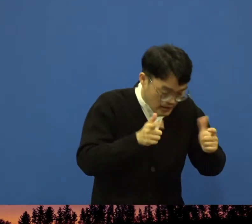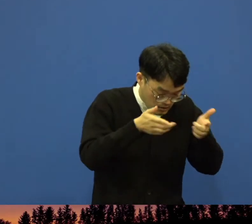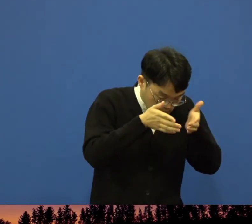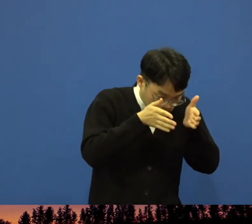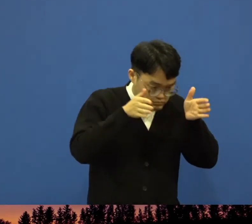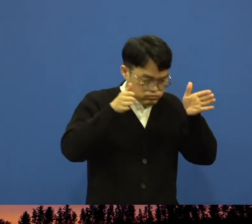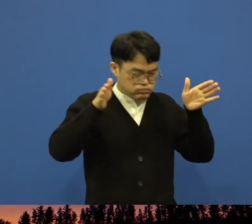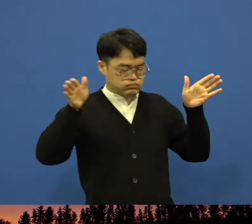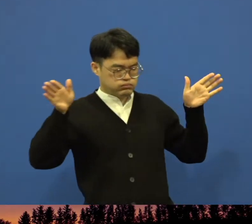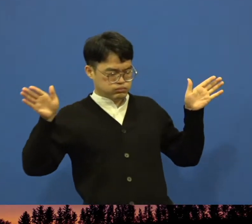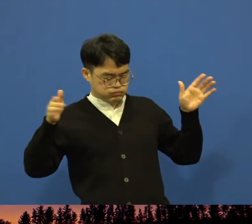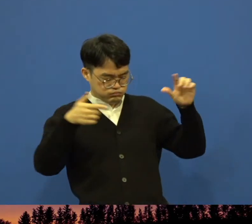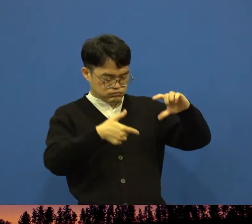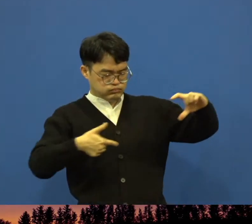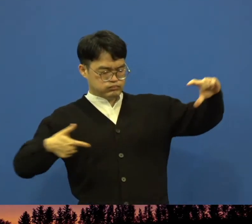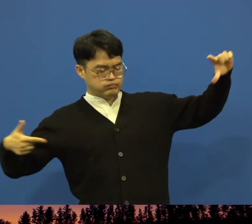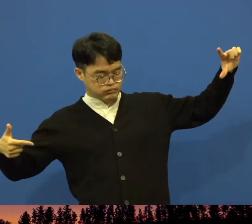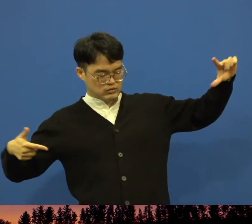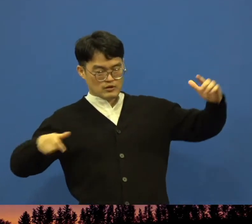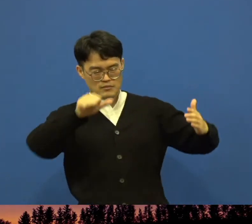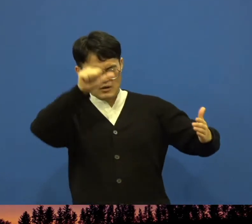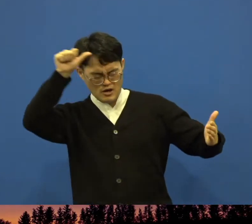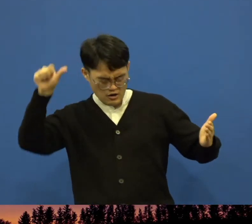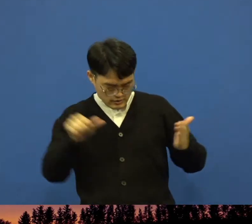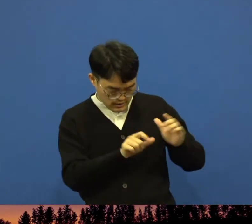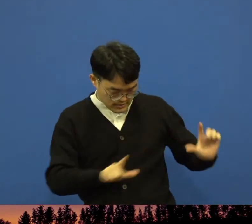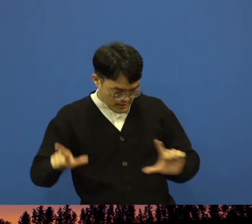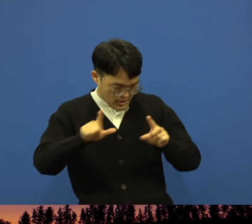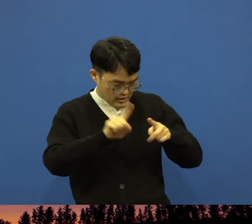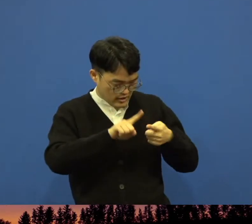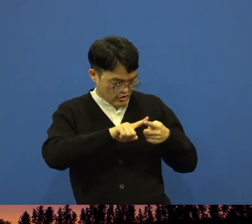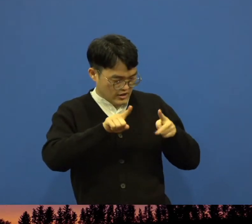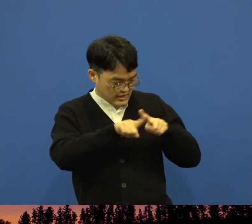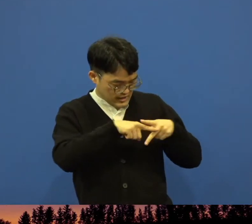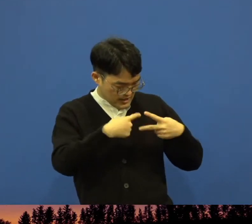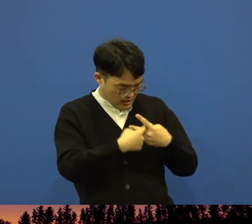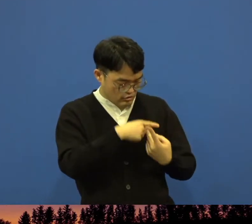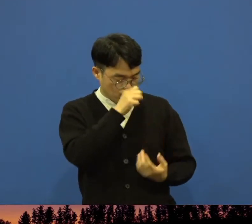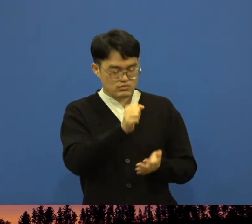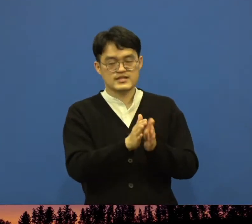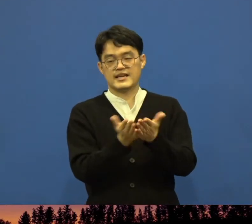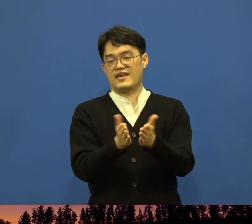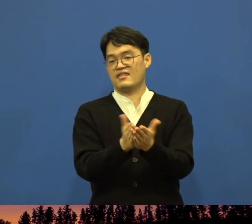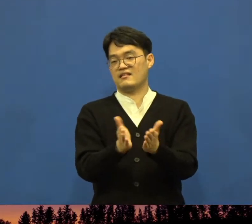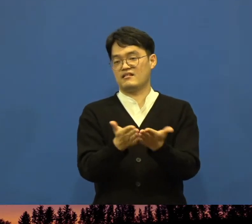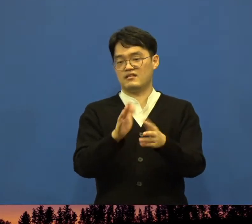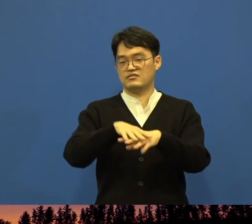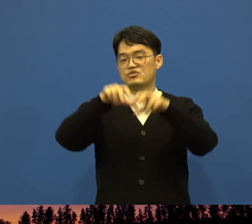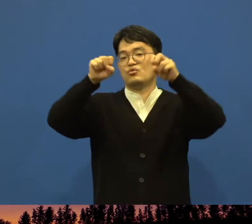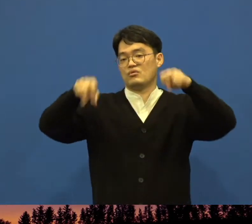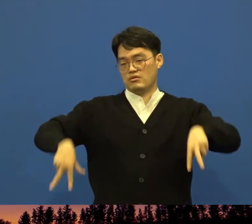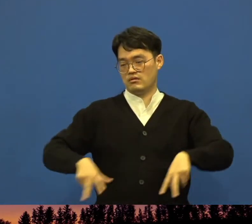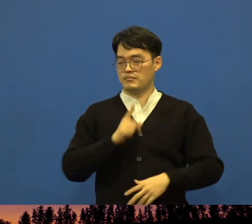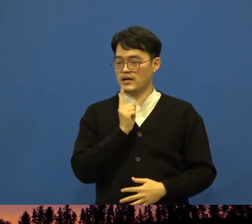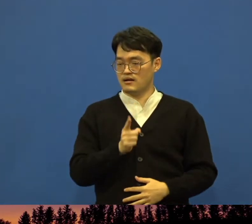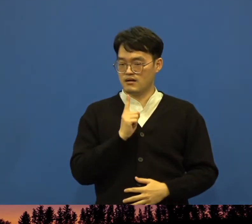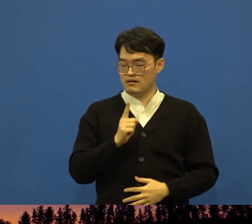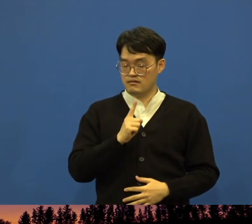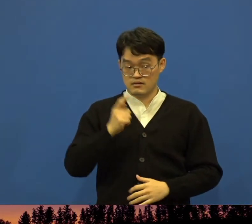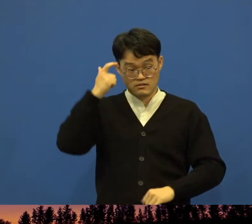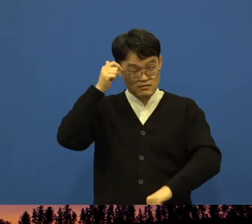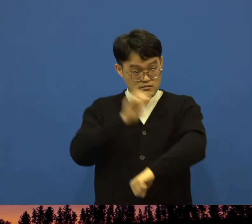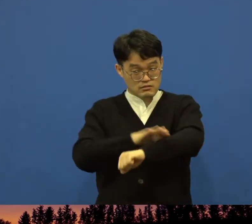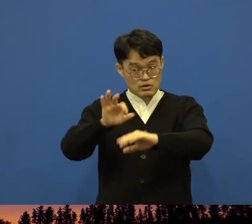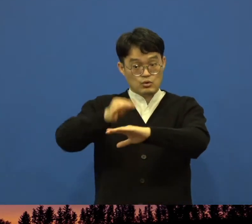삶을 이해하게 하는 것입니다. 그래서 이 전도서는 솔로몬이 노년에 이렇게 인생을 살고 난